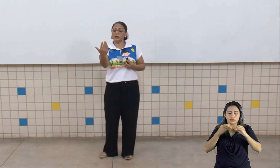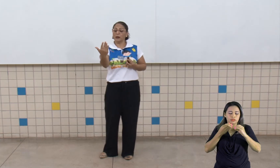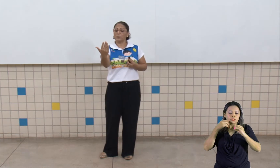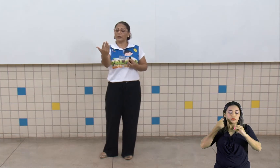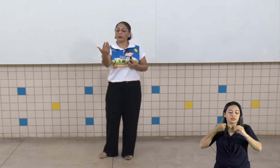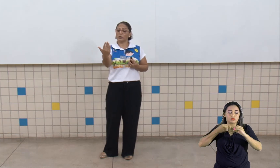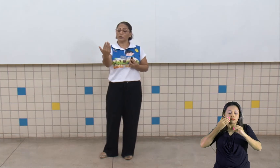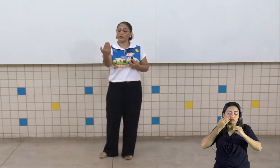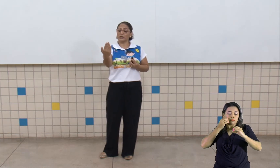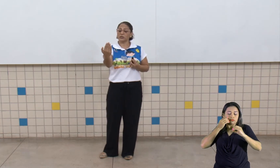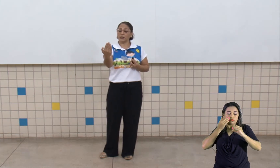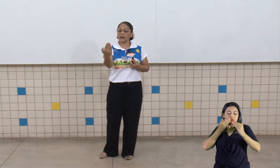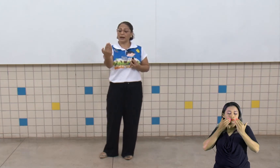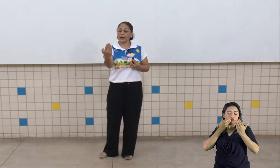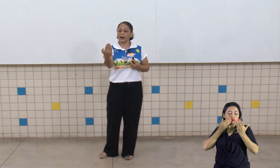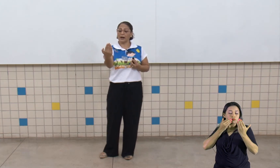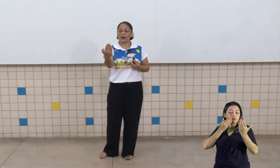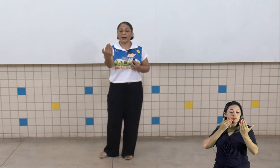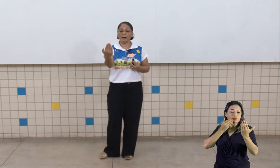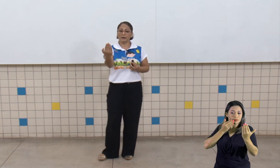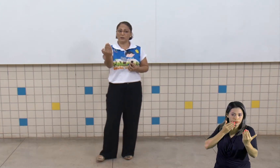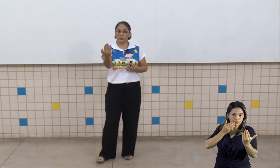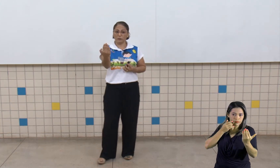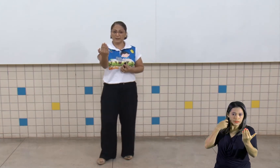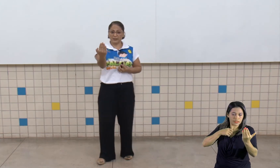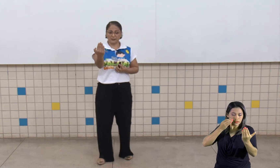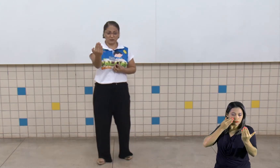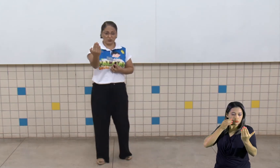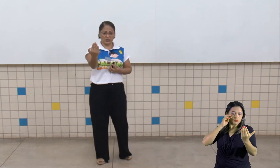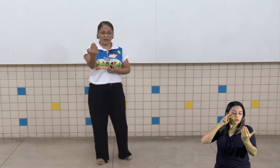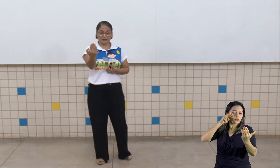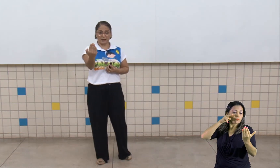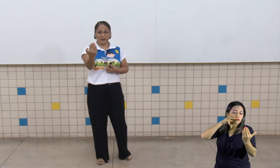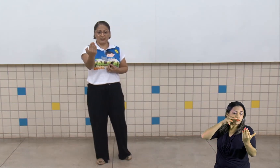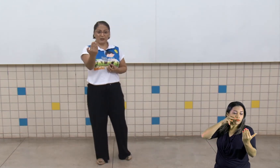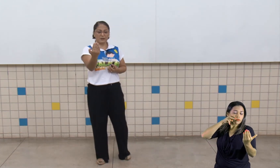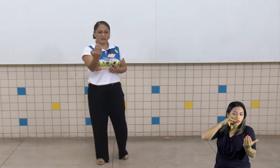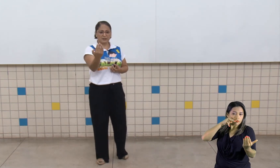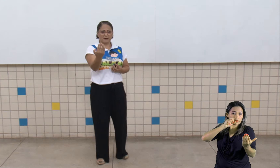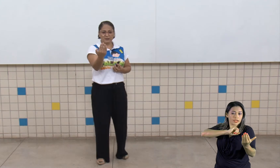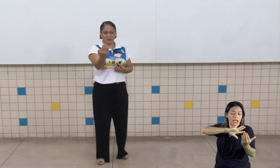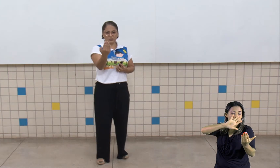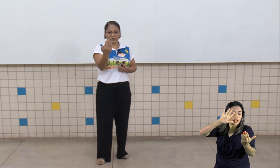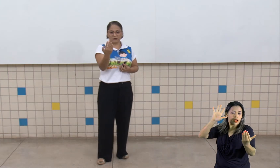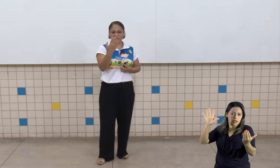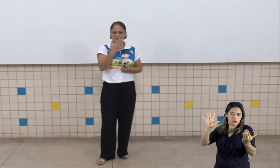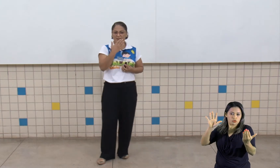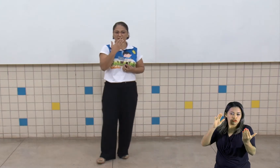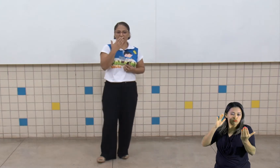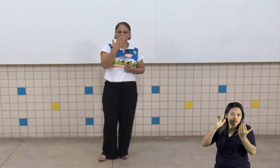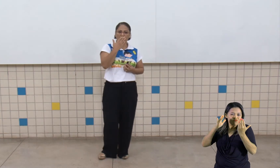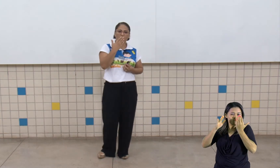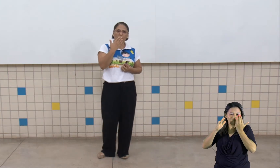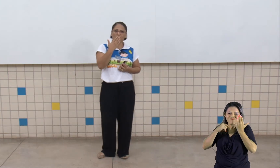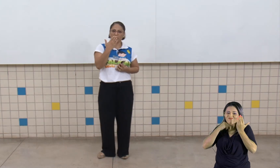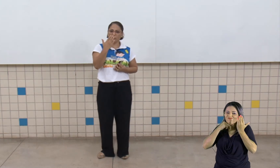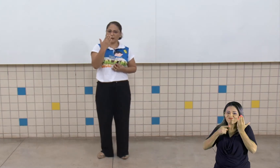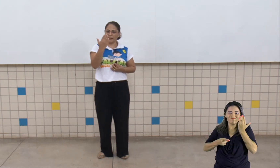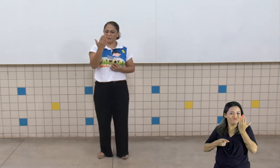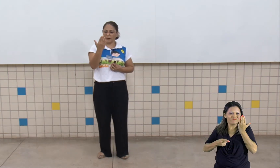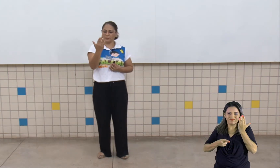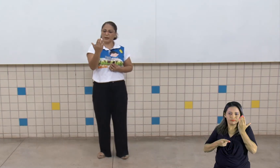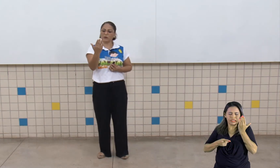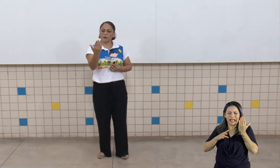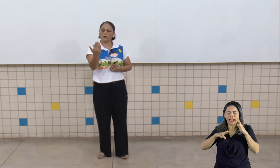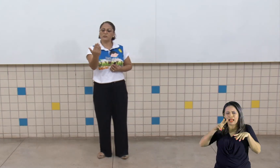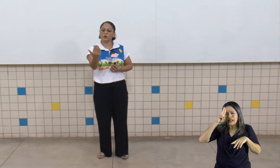distante para eu poder enxergar aquilo com uma certa nitidez. Lembra assim, quando a gente, às vezes, o pai e